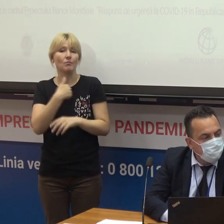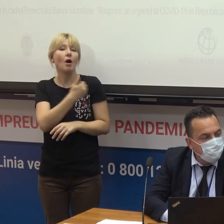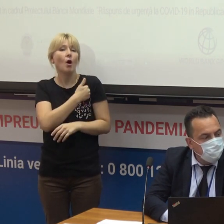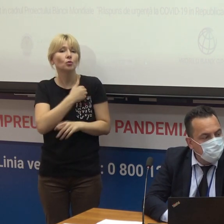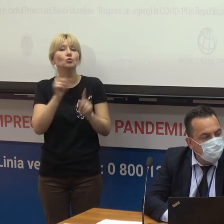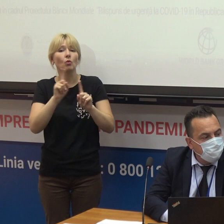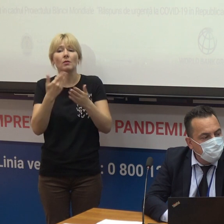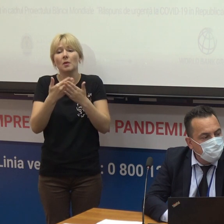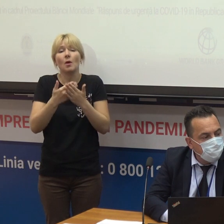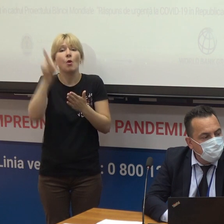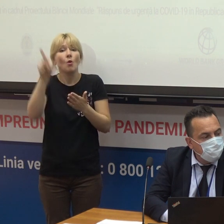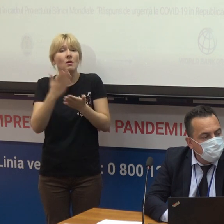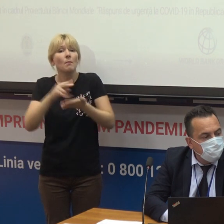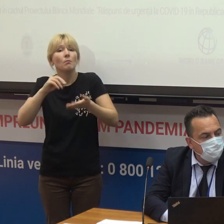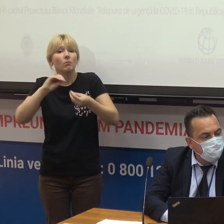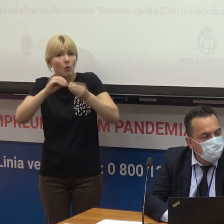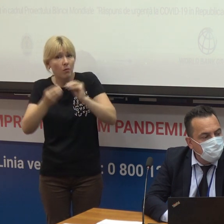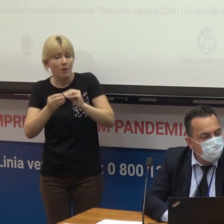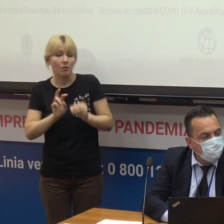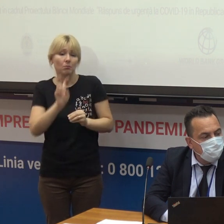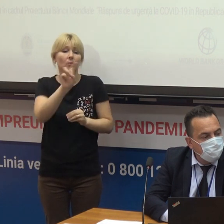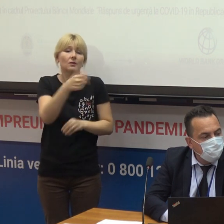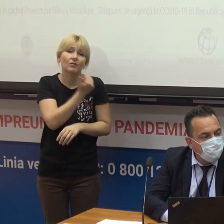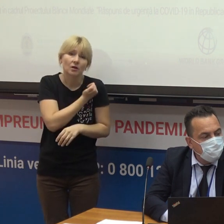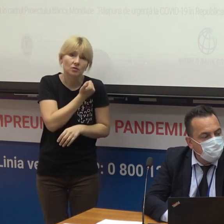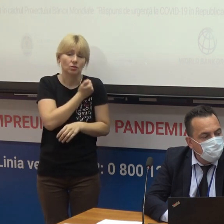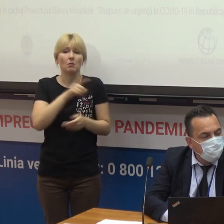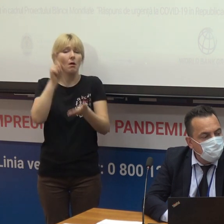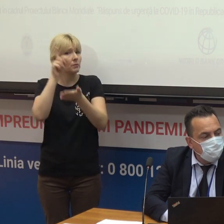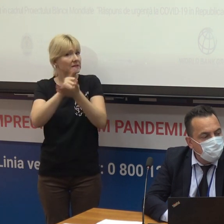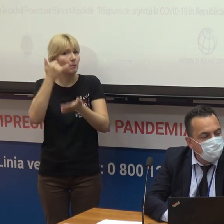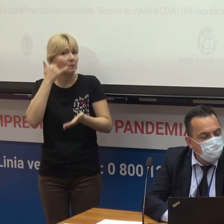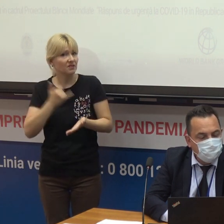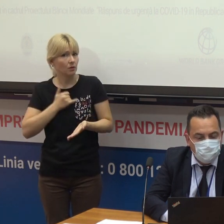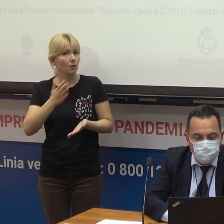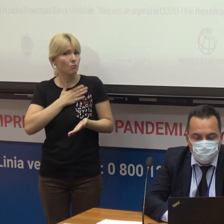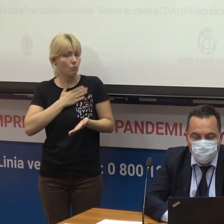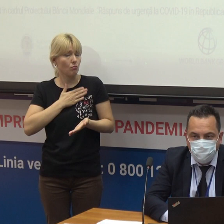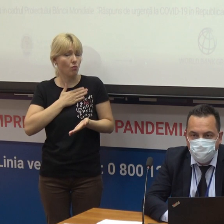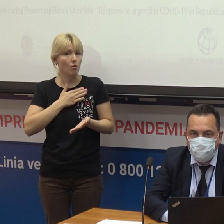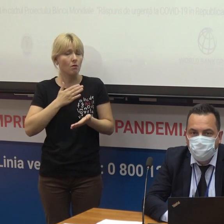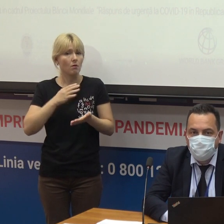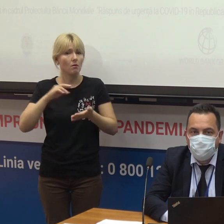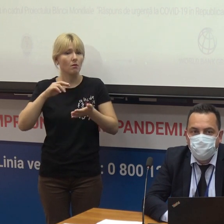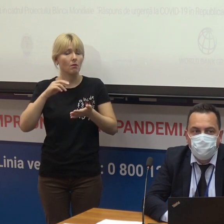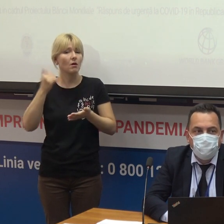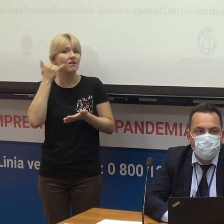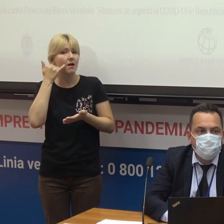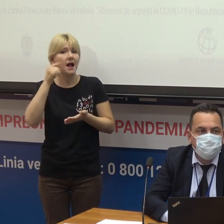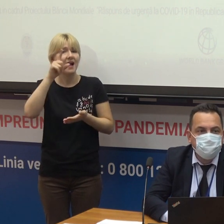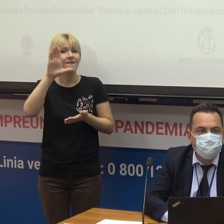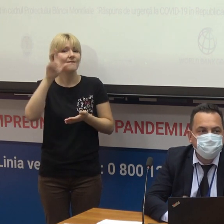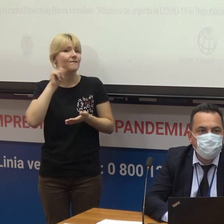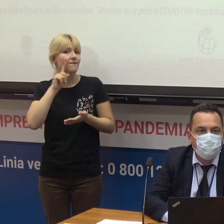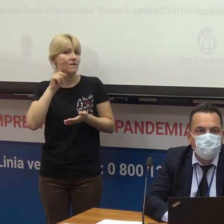unele obstacole la accesarea vaccinării, să fie contactați colegii noștri din cadrul Agenției Naționale de Sănătate Publică de la linia verde